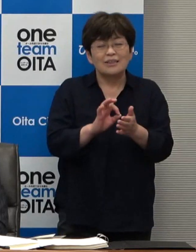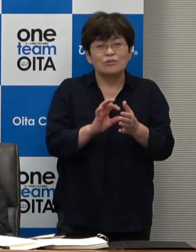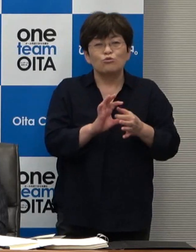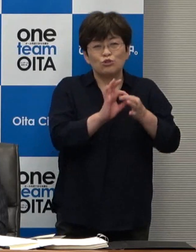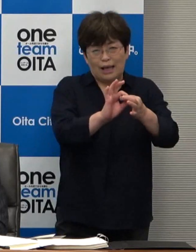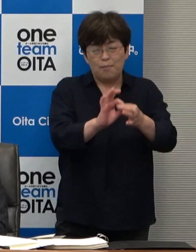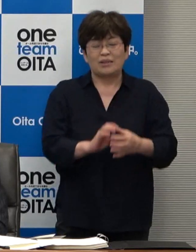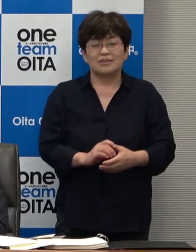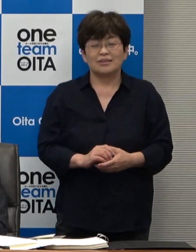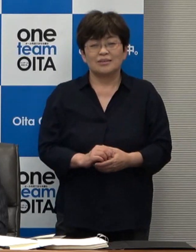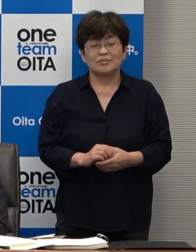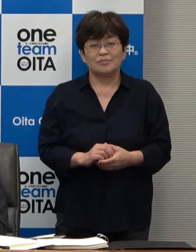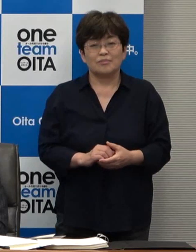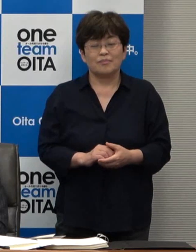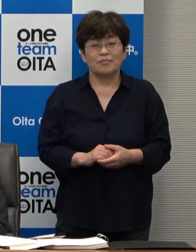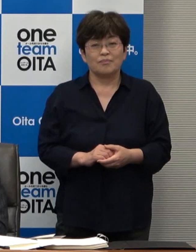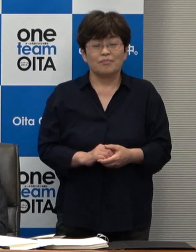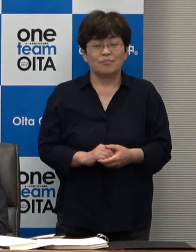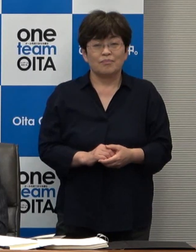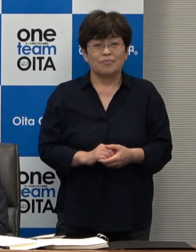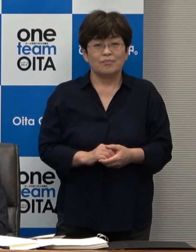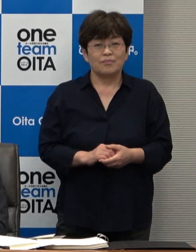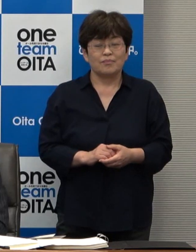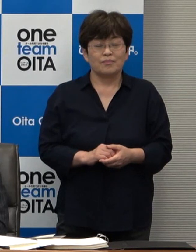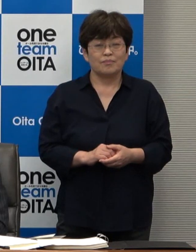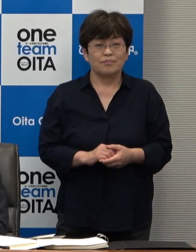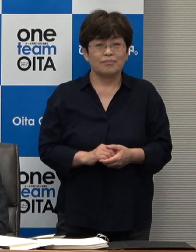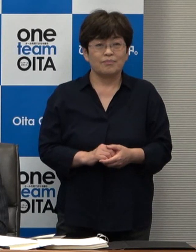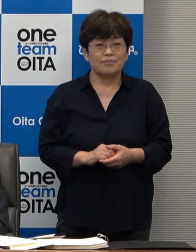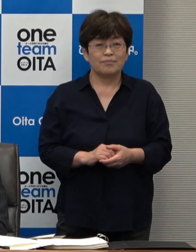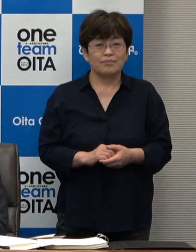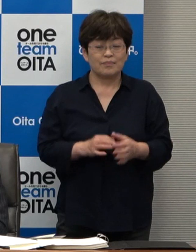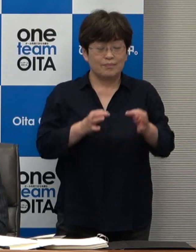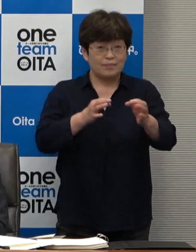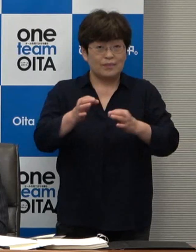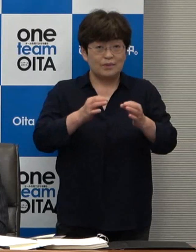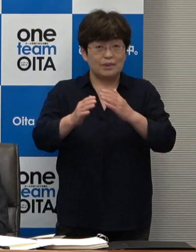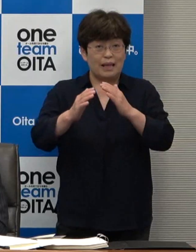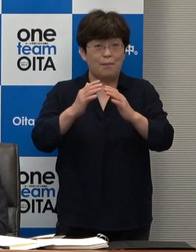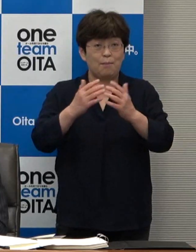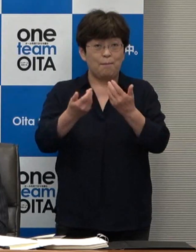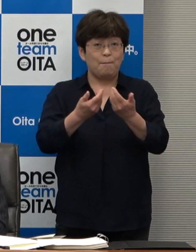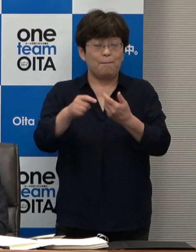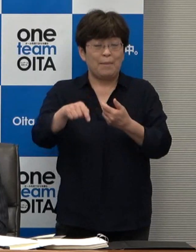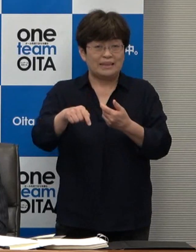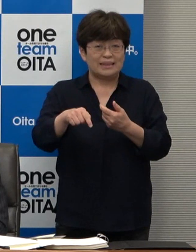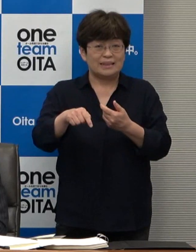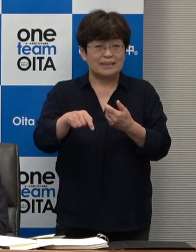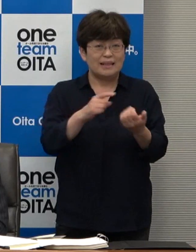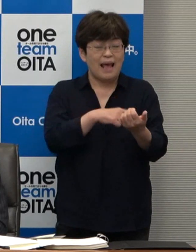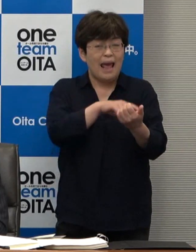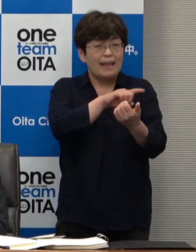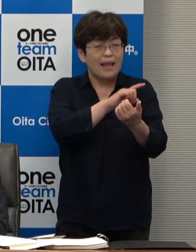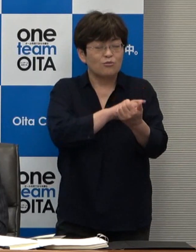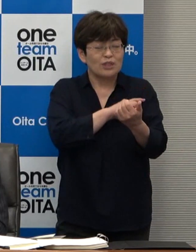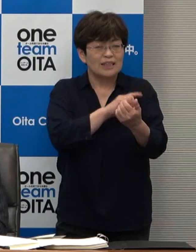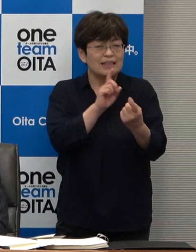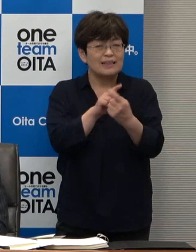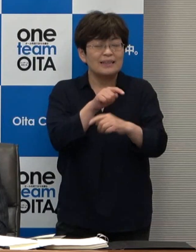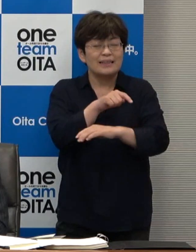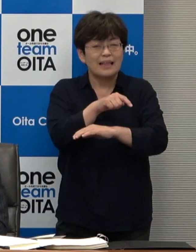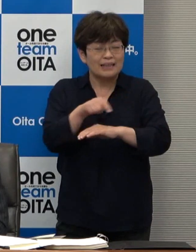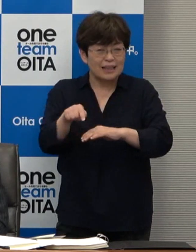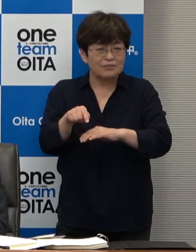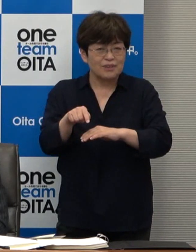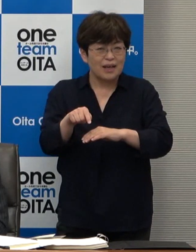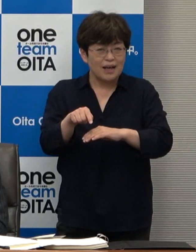少し下で、1個下で、商店街エネルギー価格高騰対策等支援事業では、商